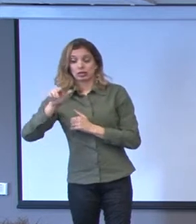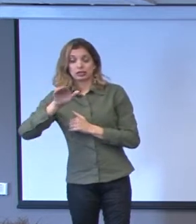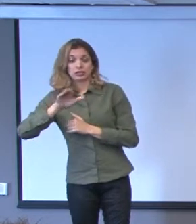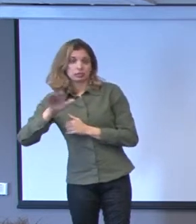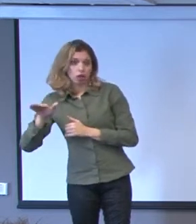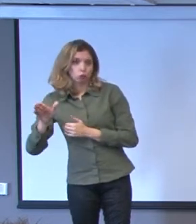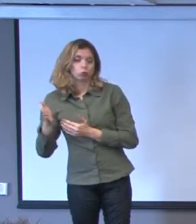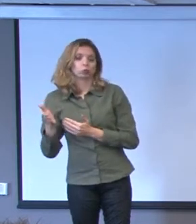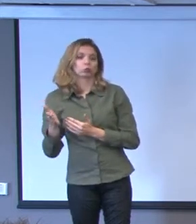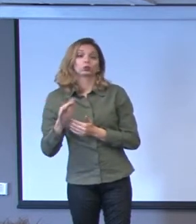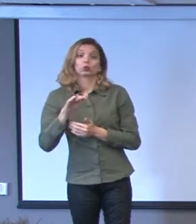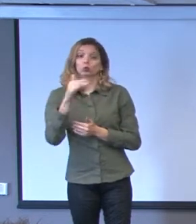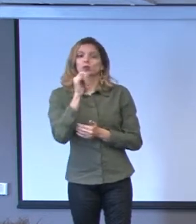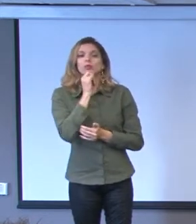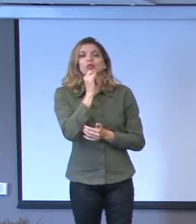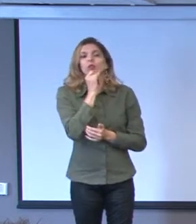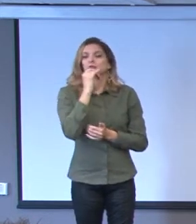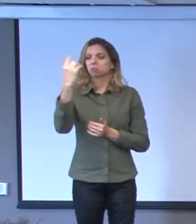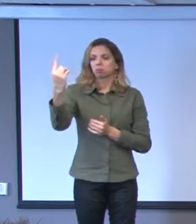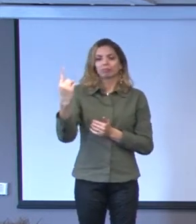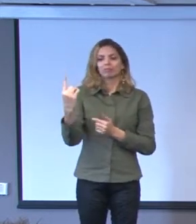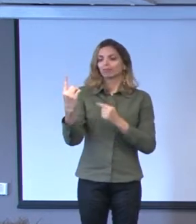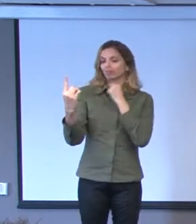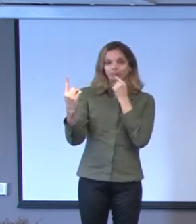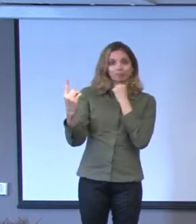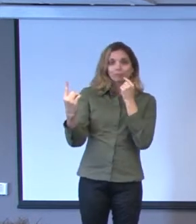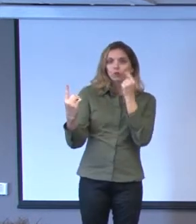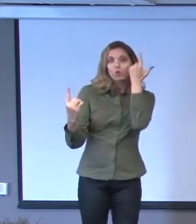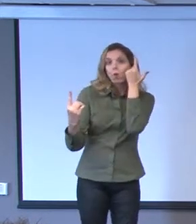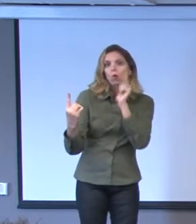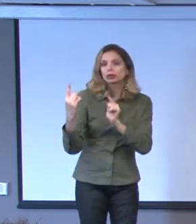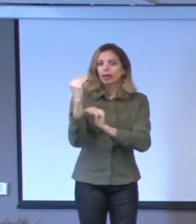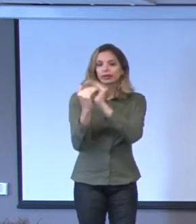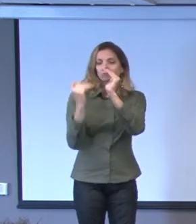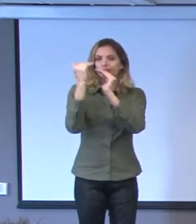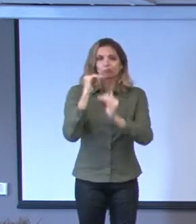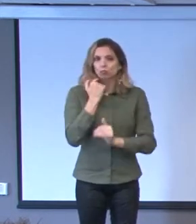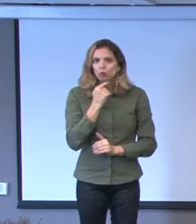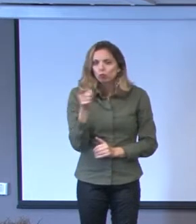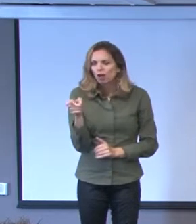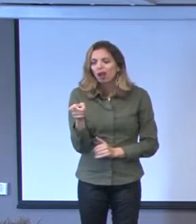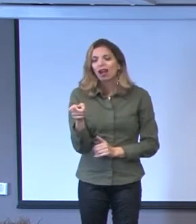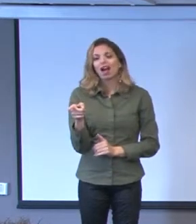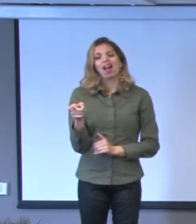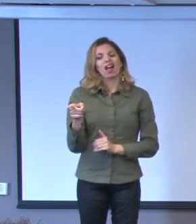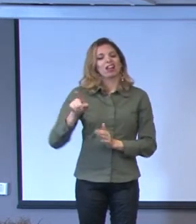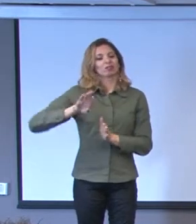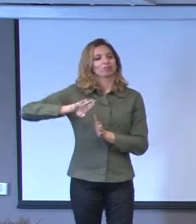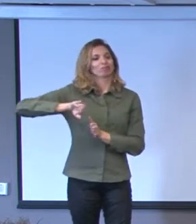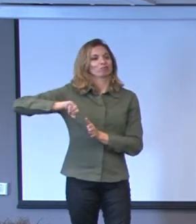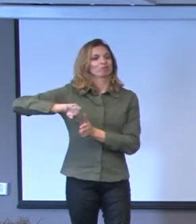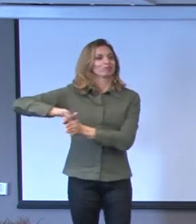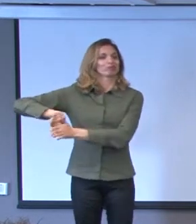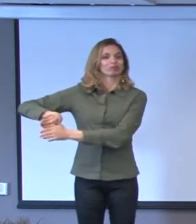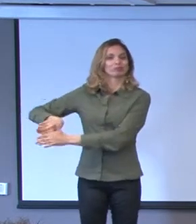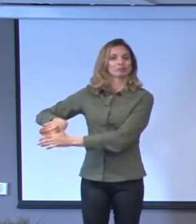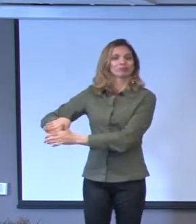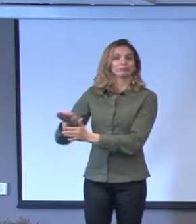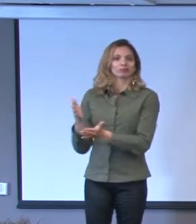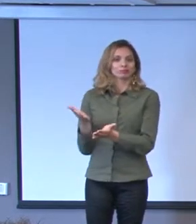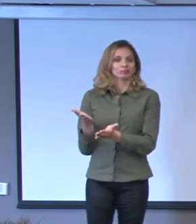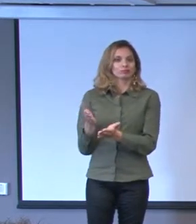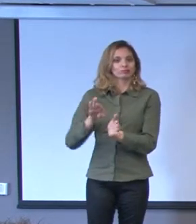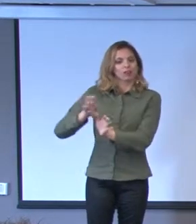e quando um estudante não alcança esses parâmetros, ele é deixado para trás, ele é